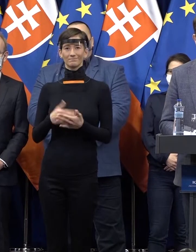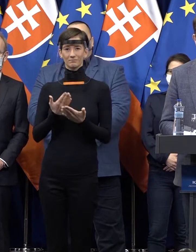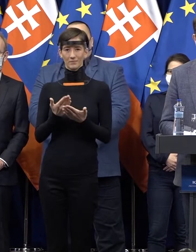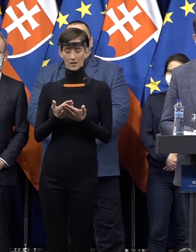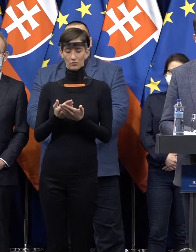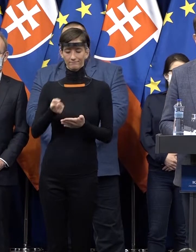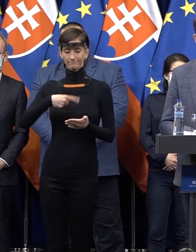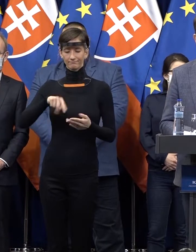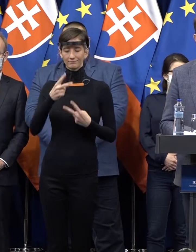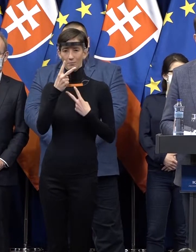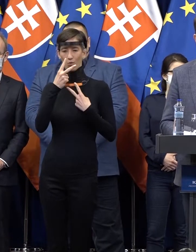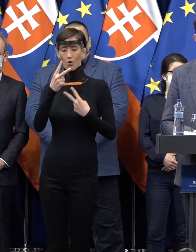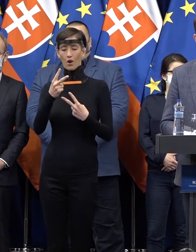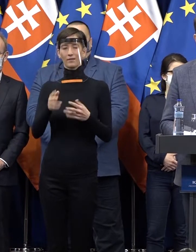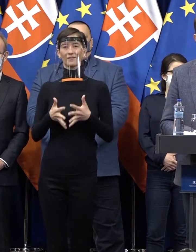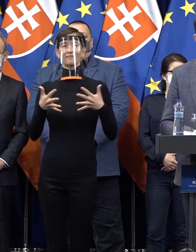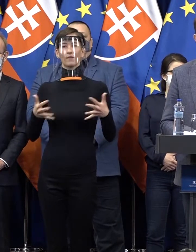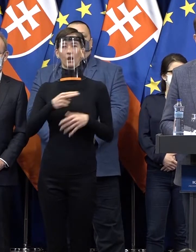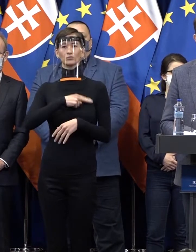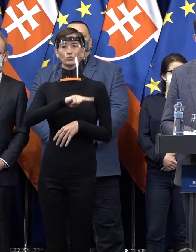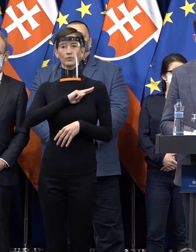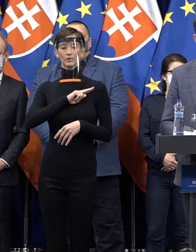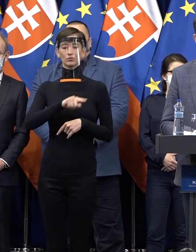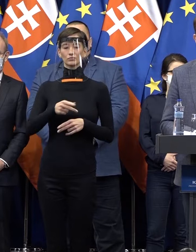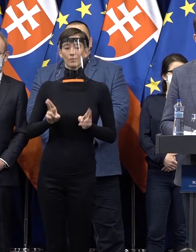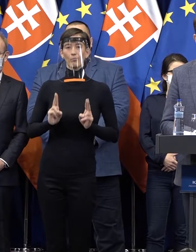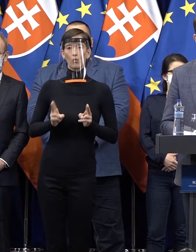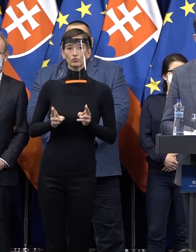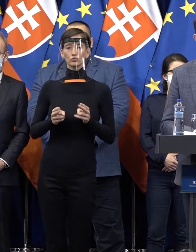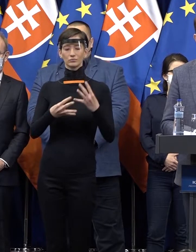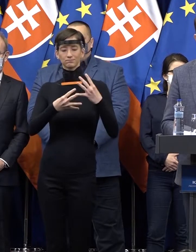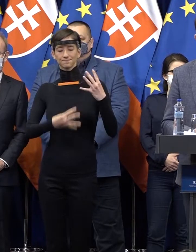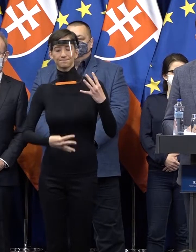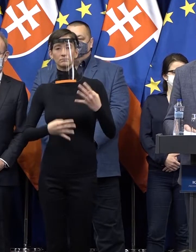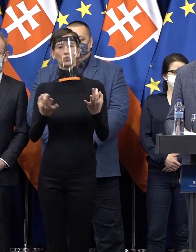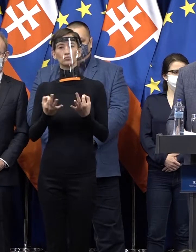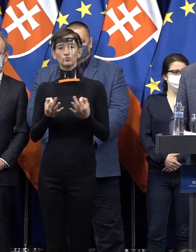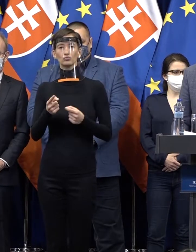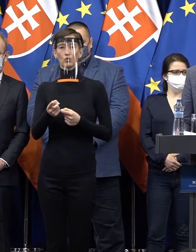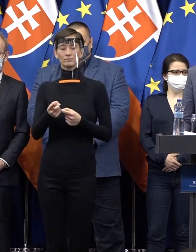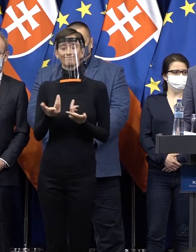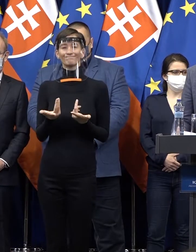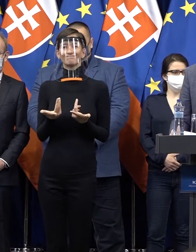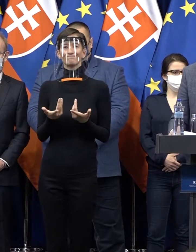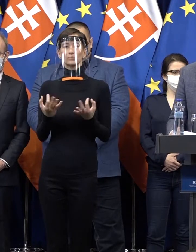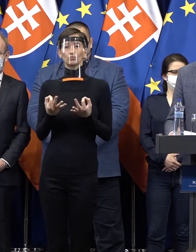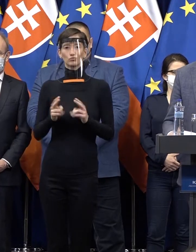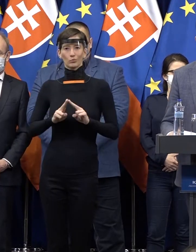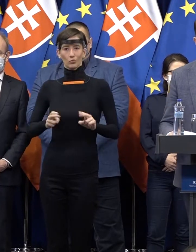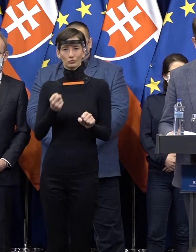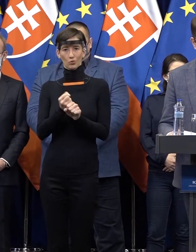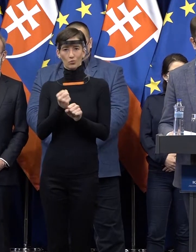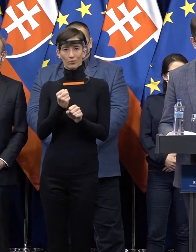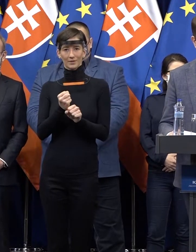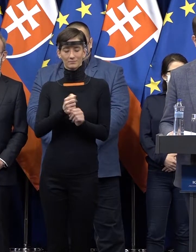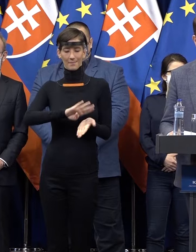zodpovednosťou rozoberáme, aké možnosti, aké scenáre sú pre našu krajinu a jej obyvateľov v tejto situácii